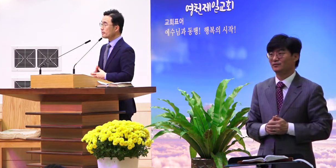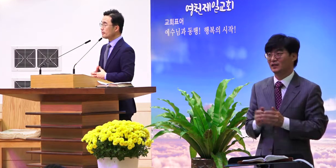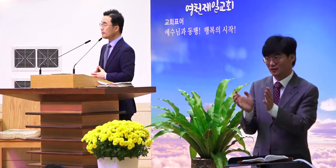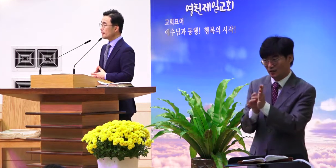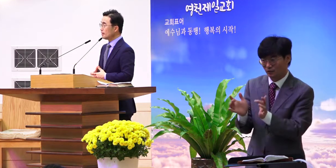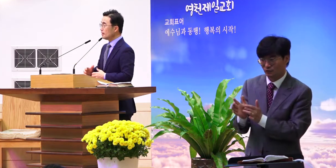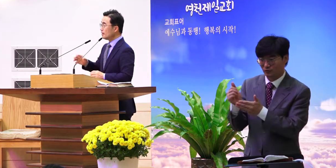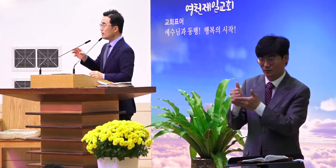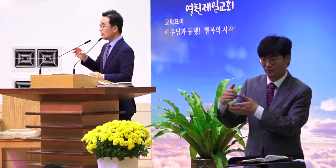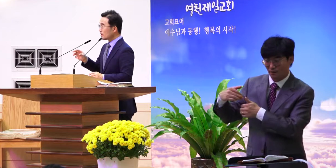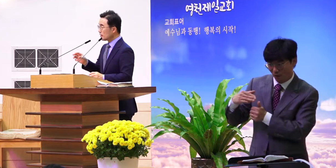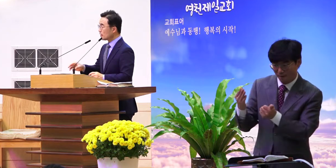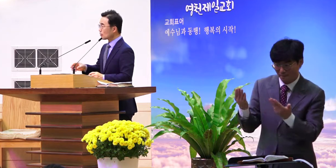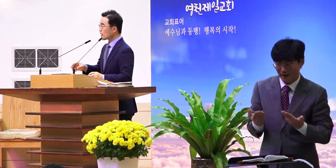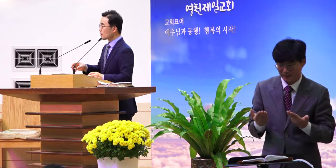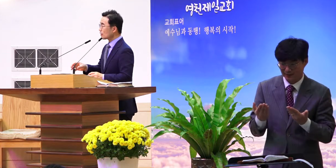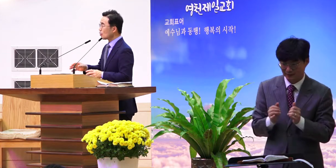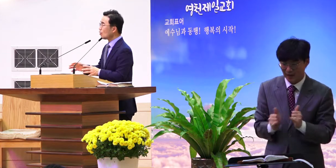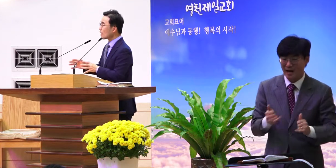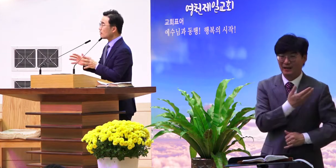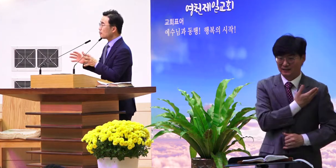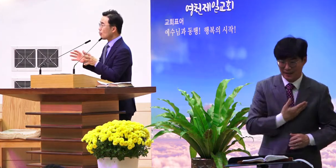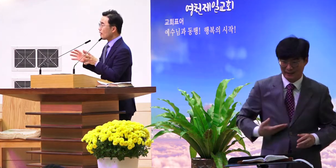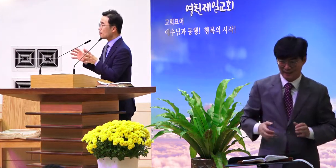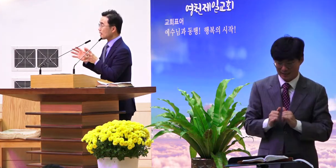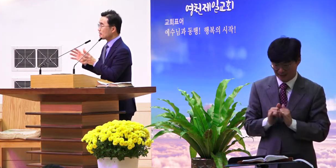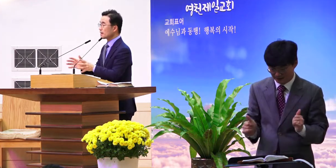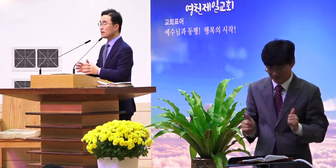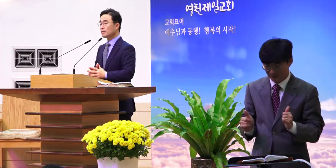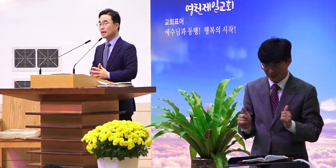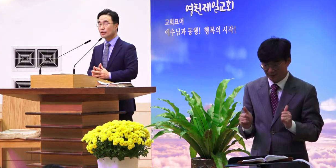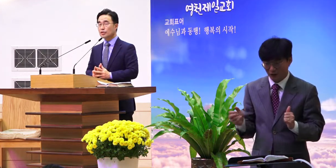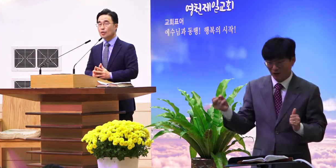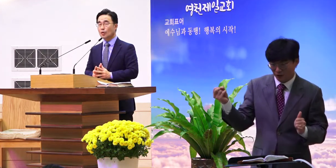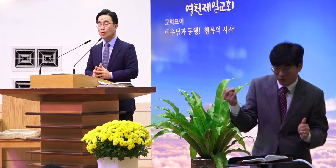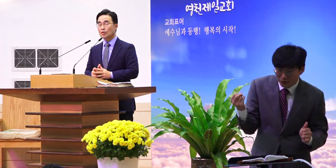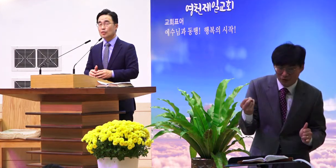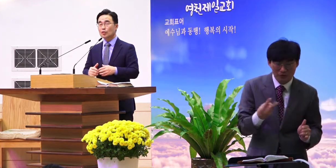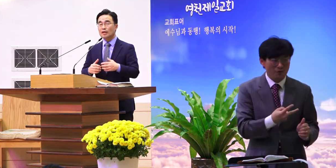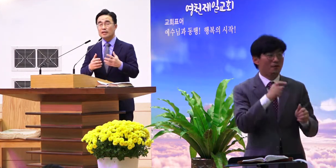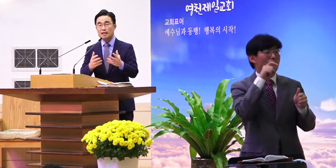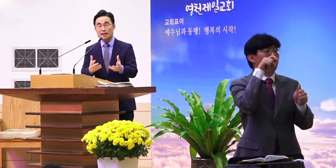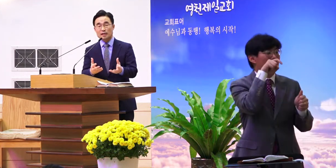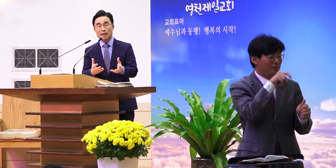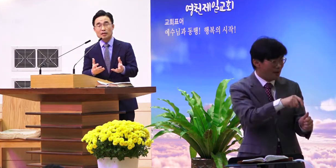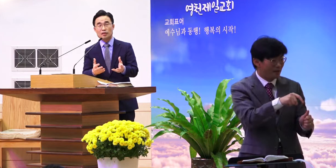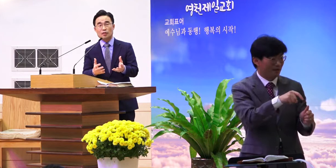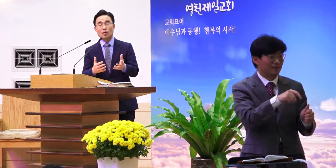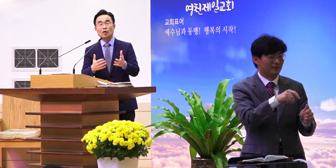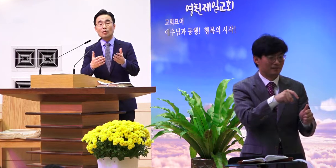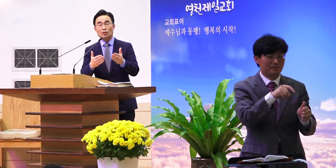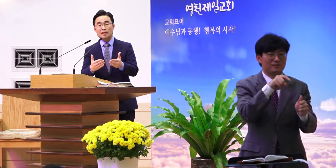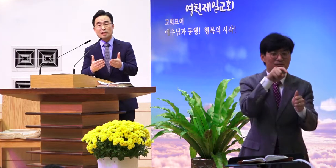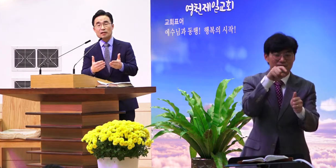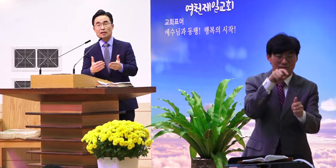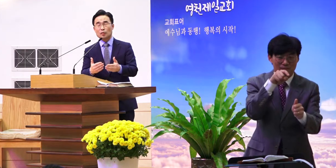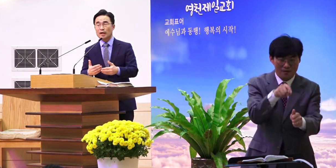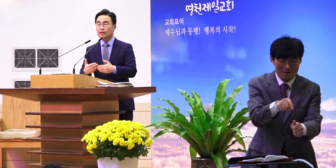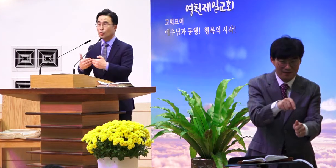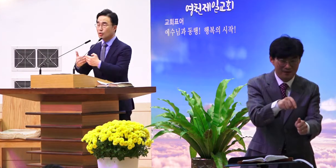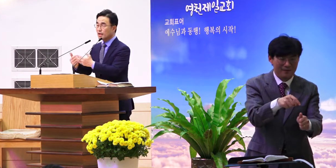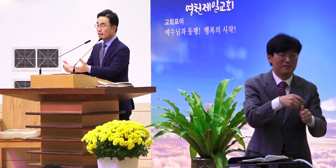제자들, 그들을 통해서 또 다른 보냄받은 자들을 만들어지고 또 다른 제자들이 만들어지고 또다시